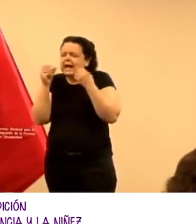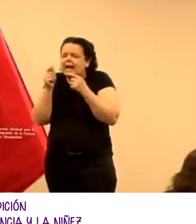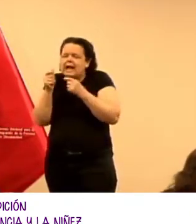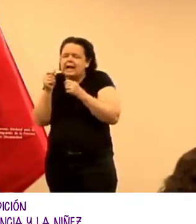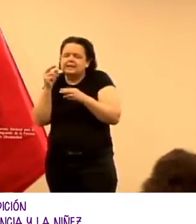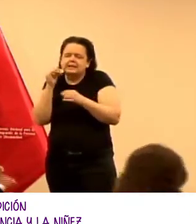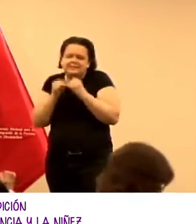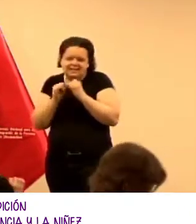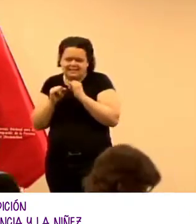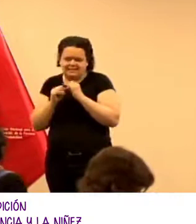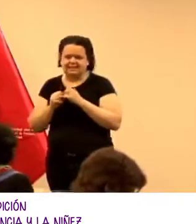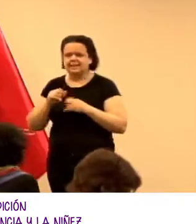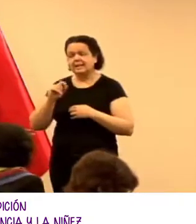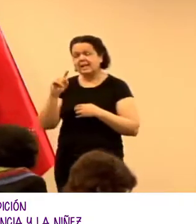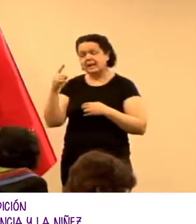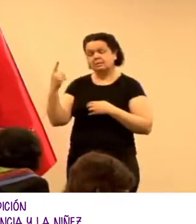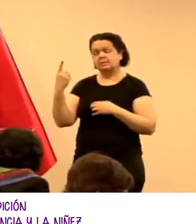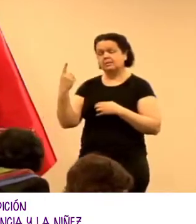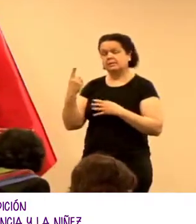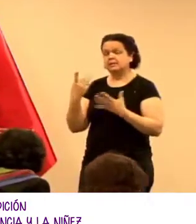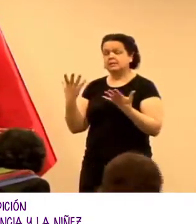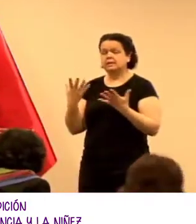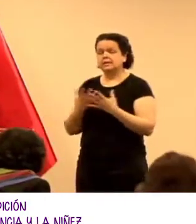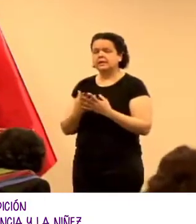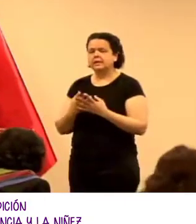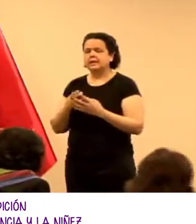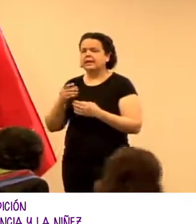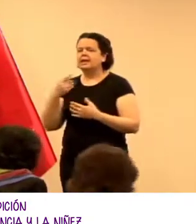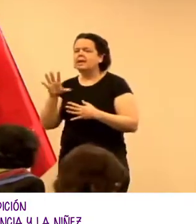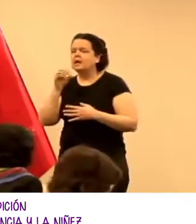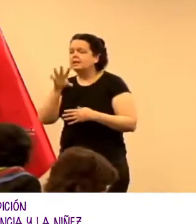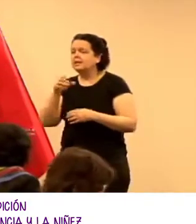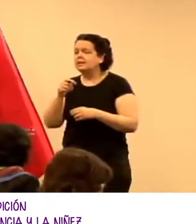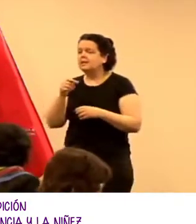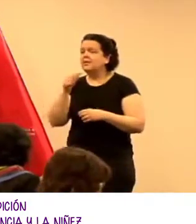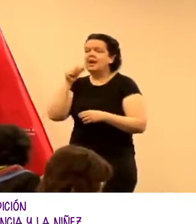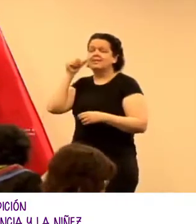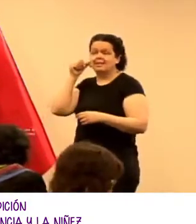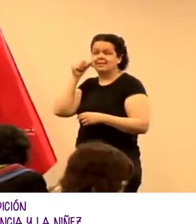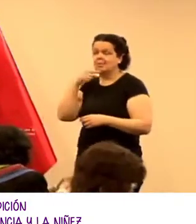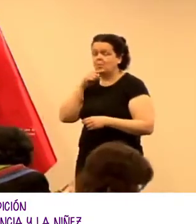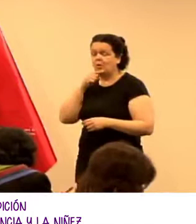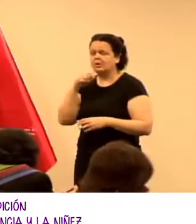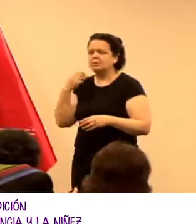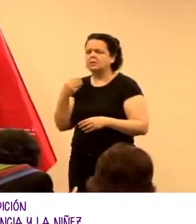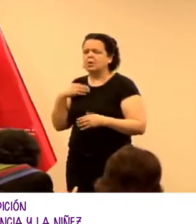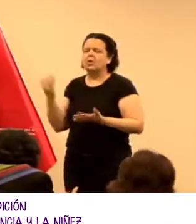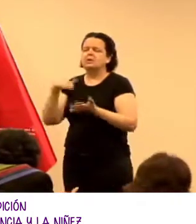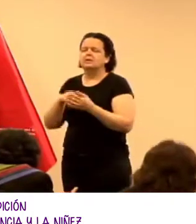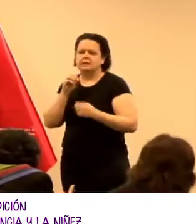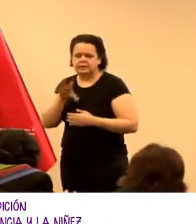finales. La primera es que lo mencionó ayer Filipa, pero quiero reiterarlo, es